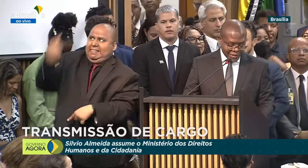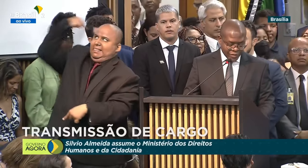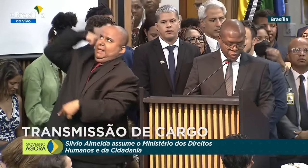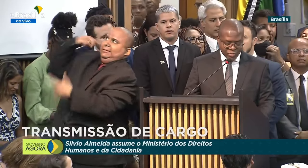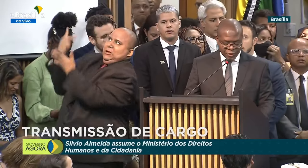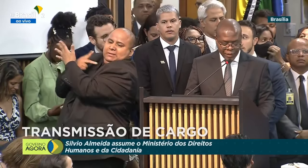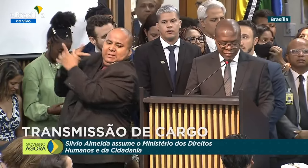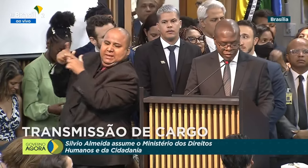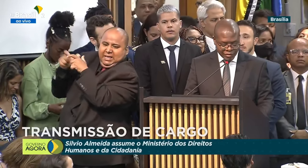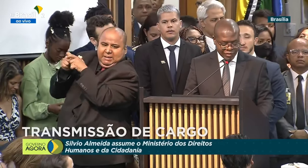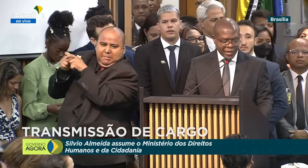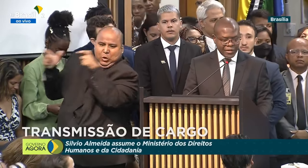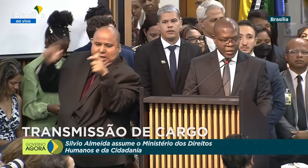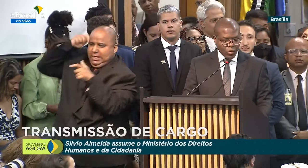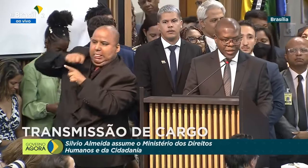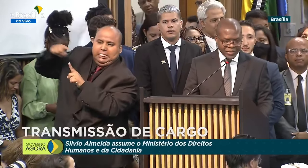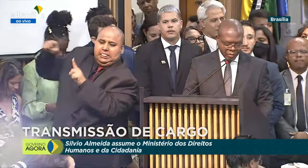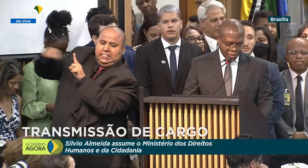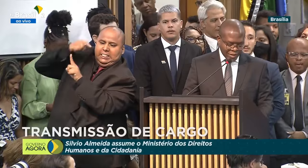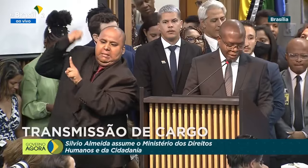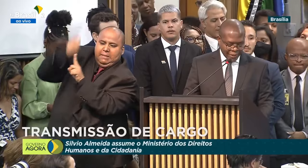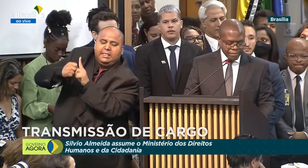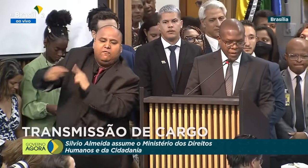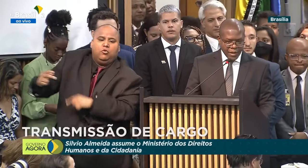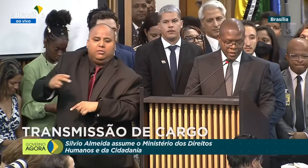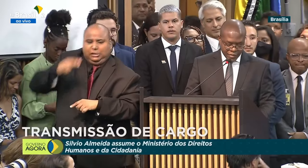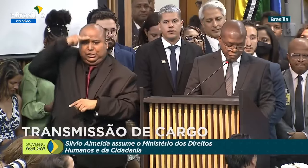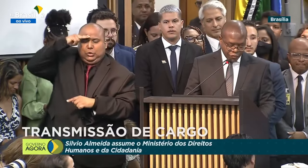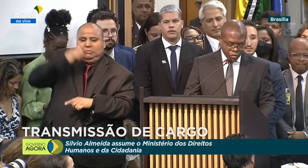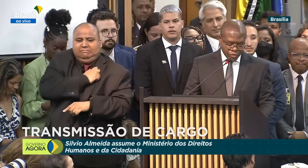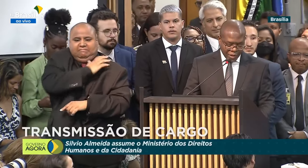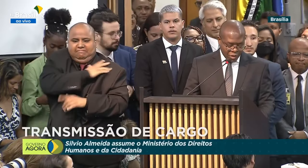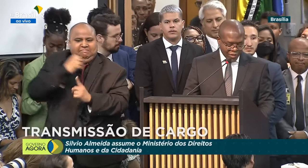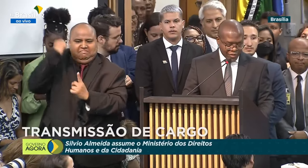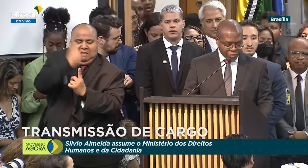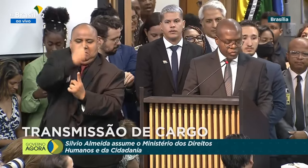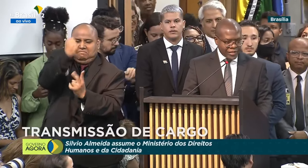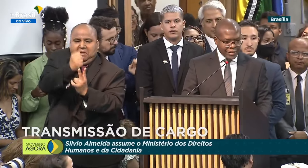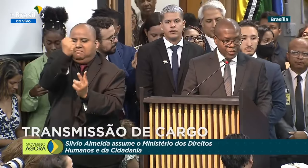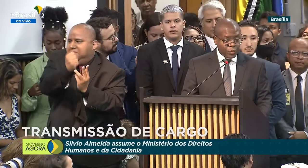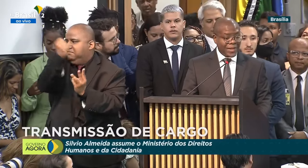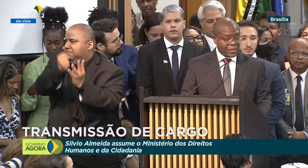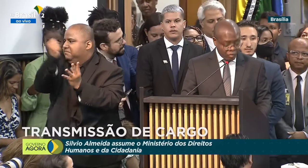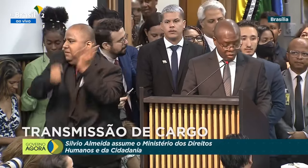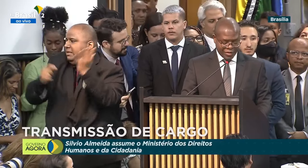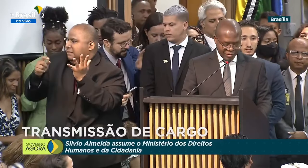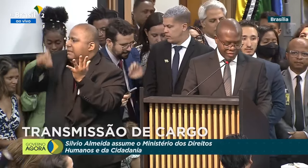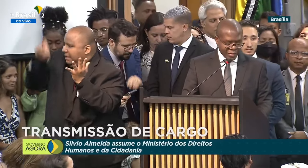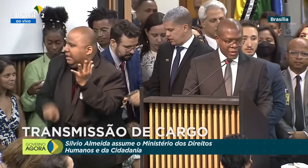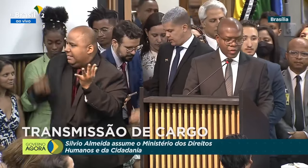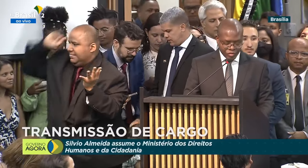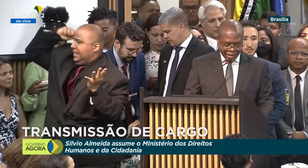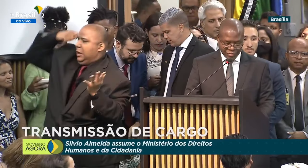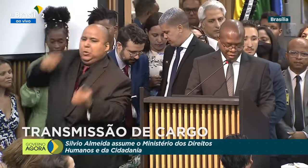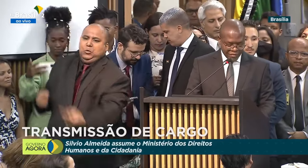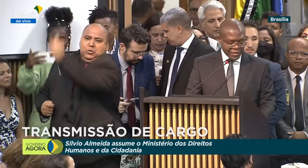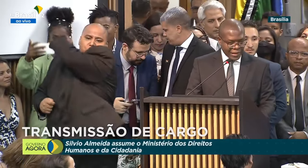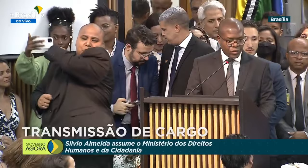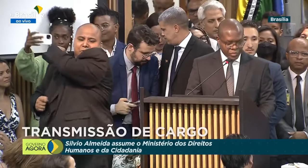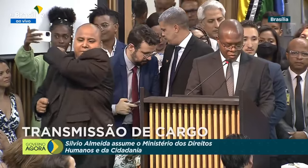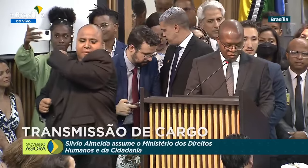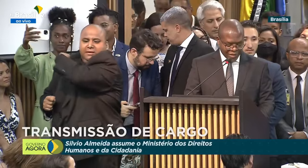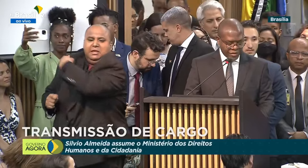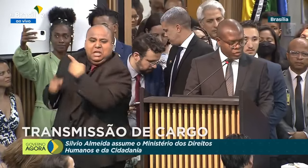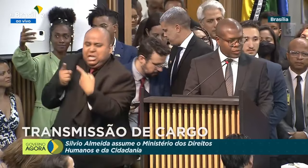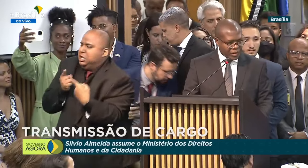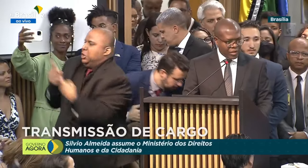criminalizava todos os aspectos da nossa assistência ou na ditadura militar que isso aí foi os melhores anos dos verdadeiros Patriotas que usaram se